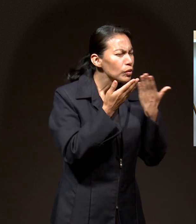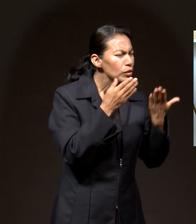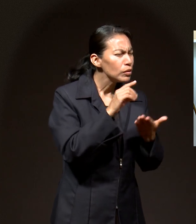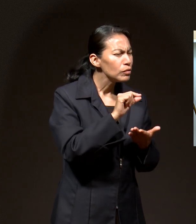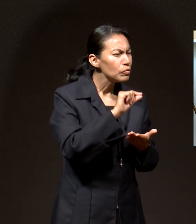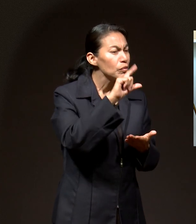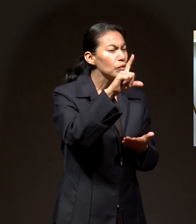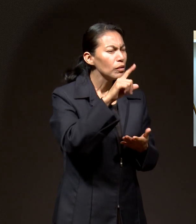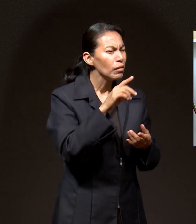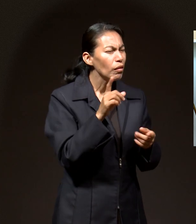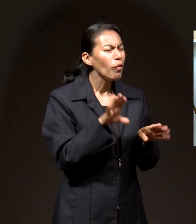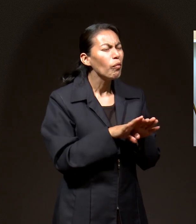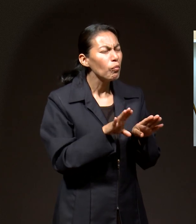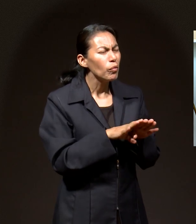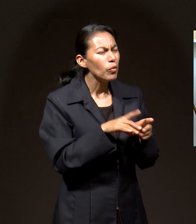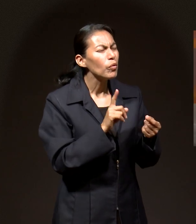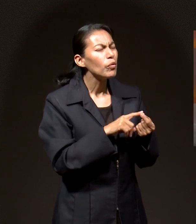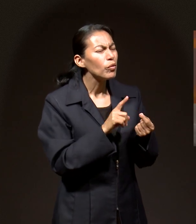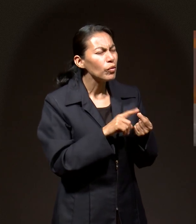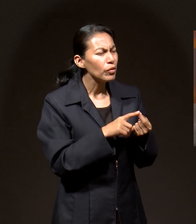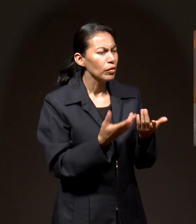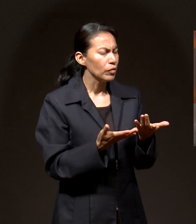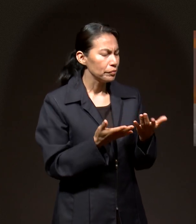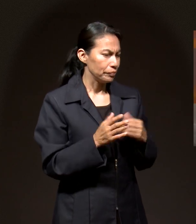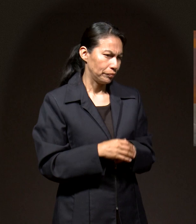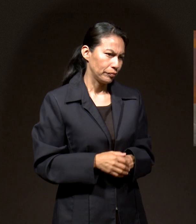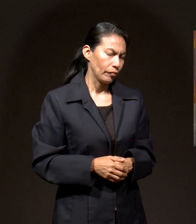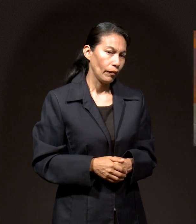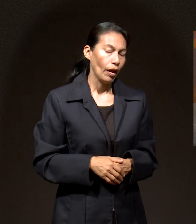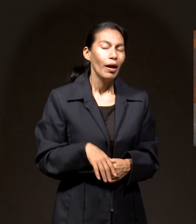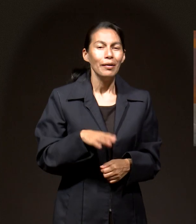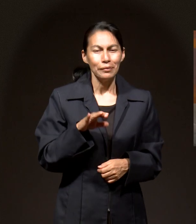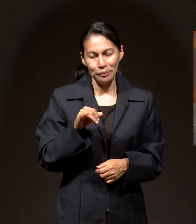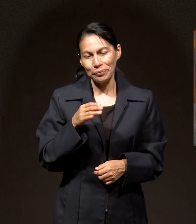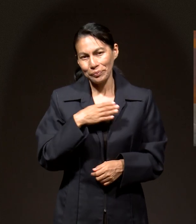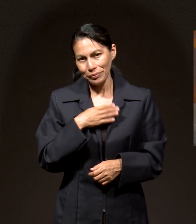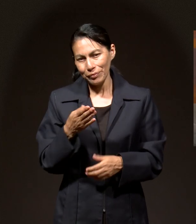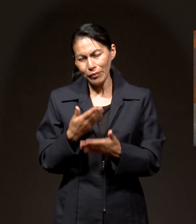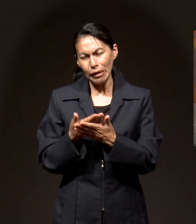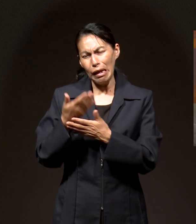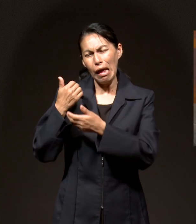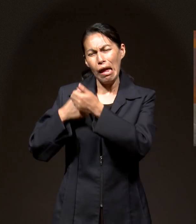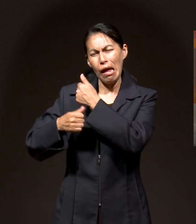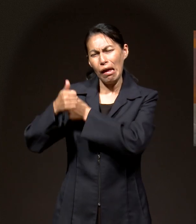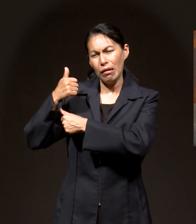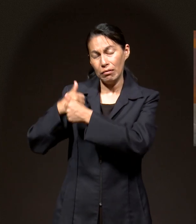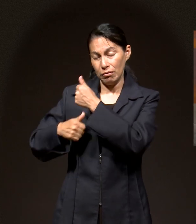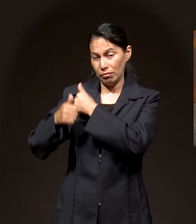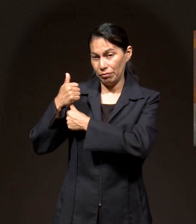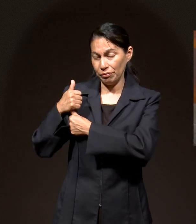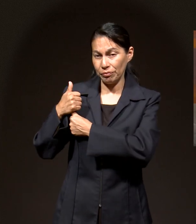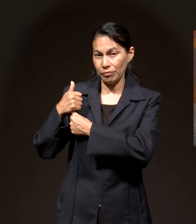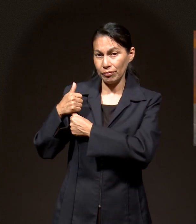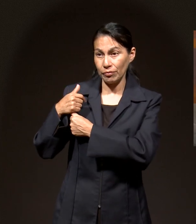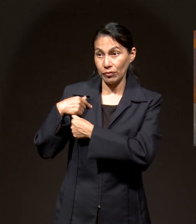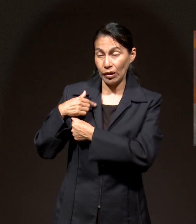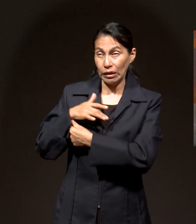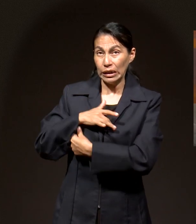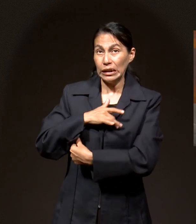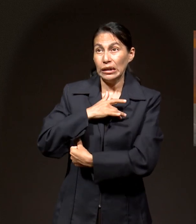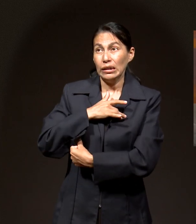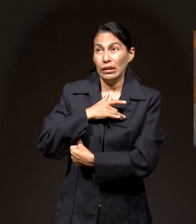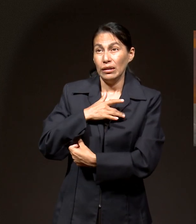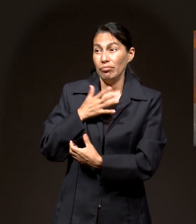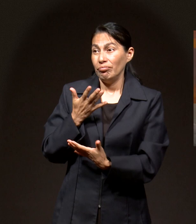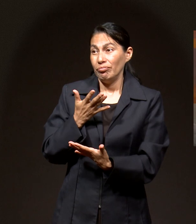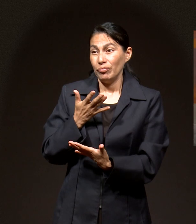la subespecialidad y cómo llegaste allí? Sí. Cuéntanos. Sí, bueno, hace ya varios años yo tenía en el corazón la idea, el deseo